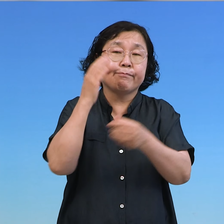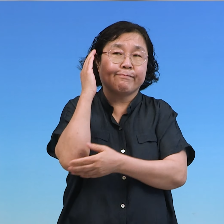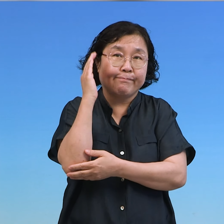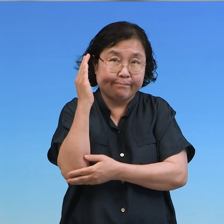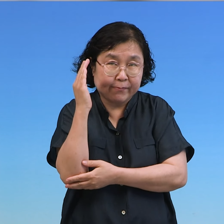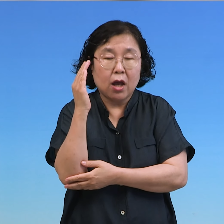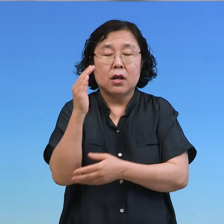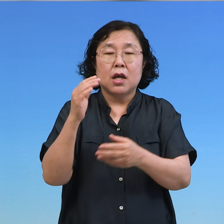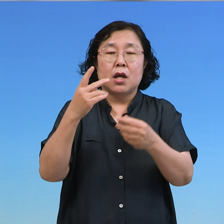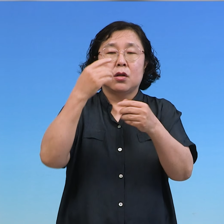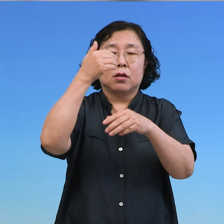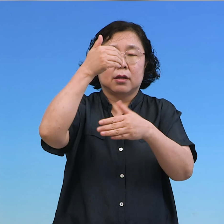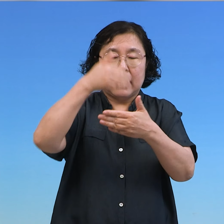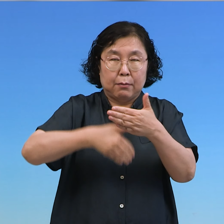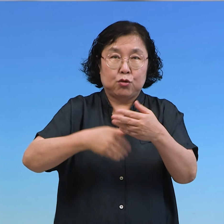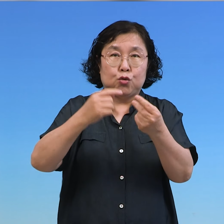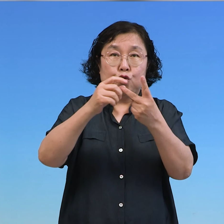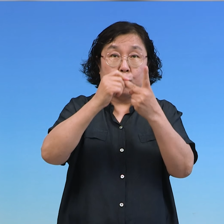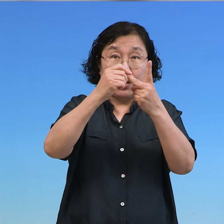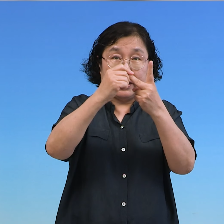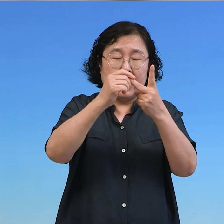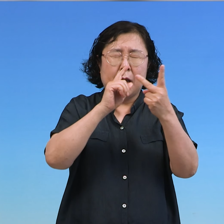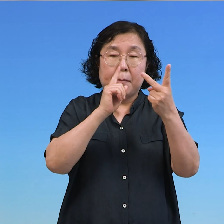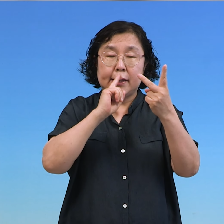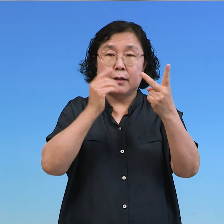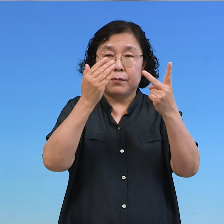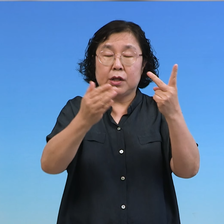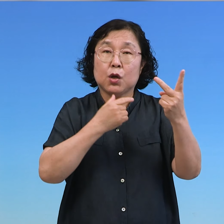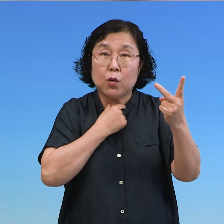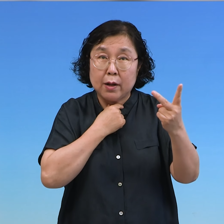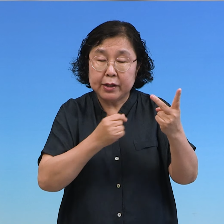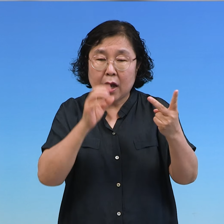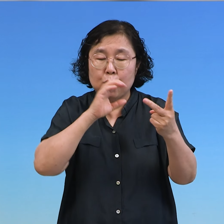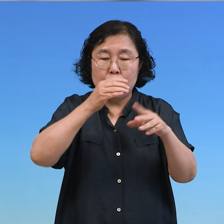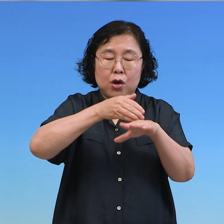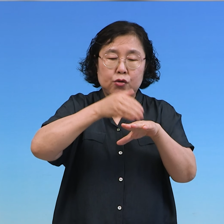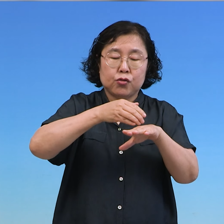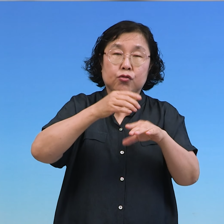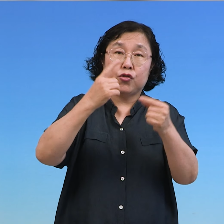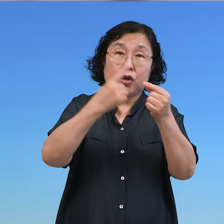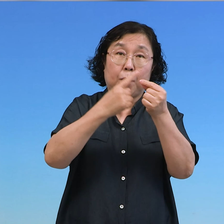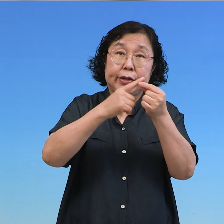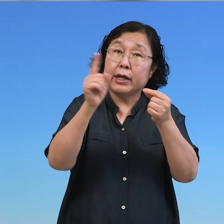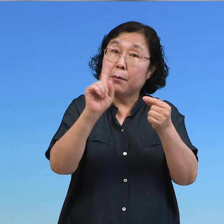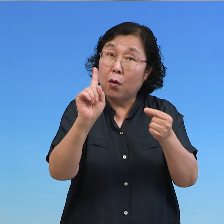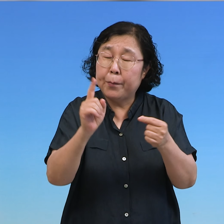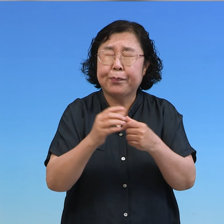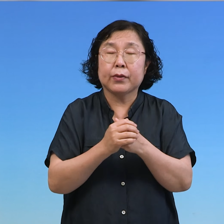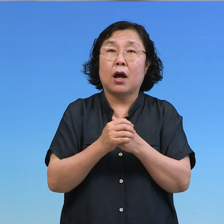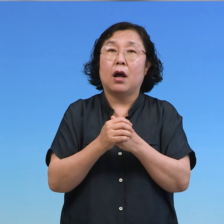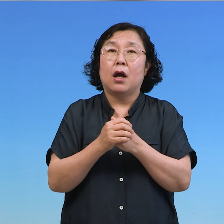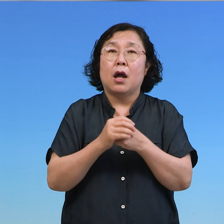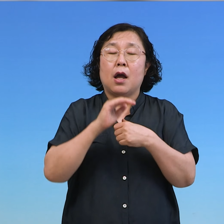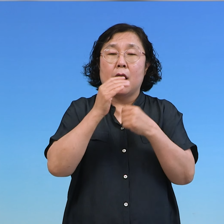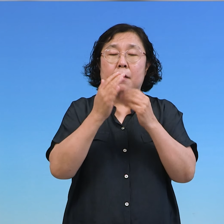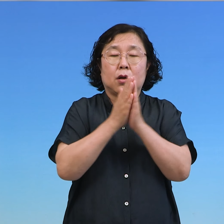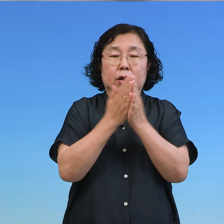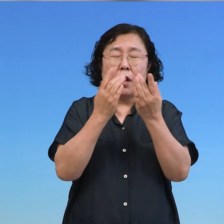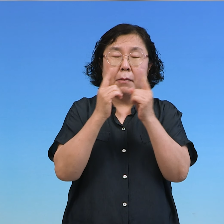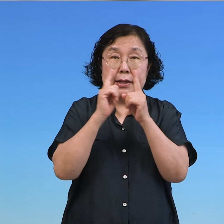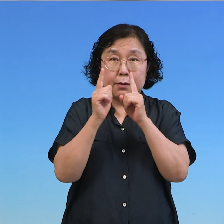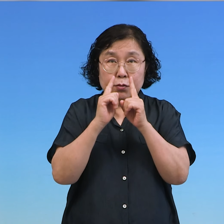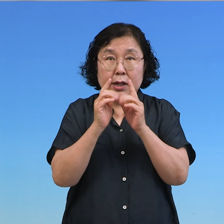하나를 오늘 말씀드리려고 하는데요 우리가 훈련해야 될 두 가지 중 첫째가 뭐였냐 하니까 이 말씀